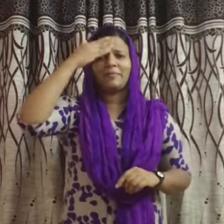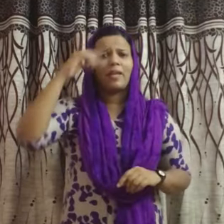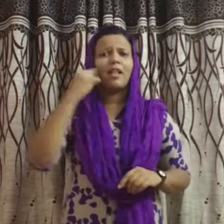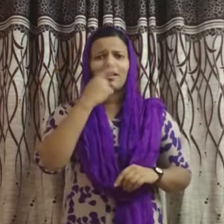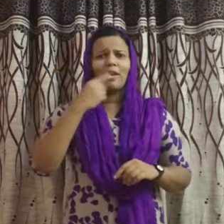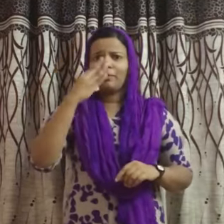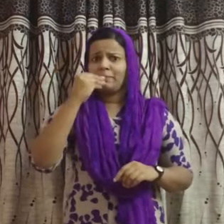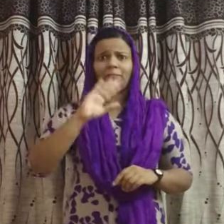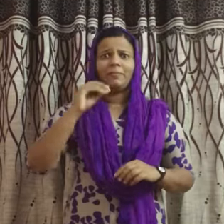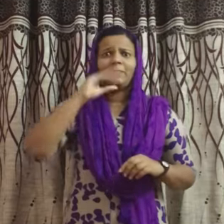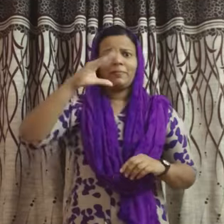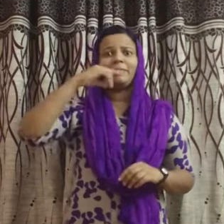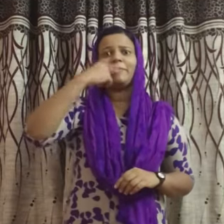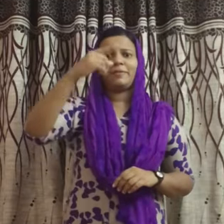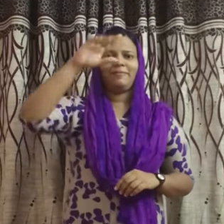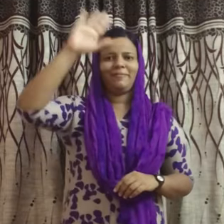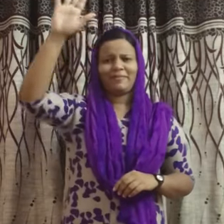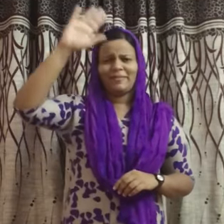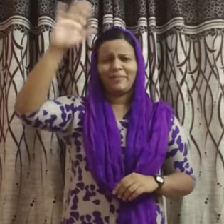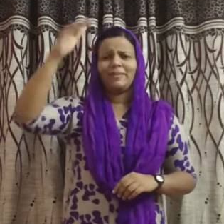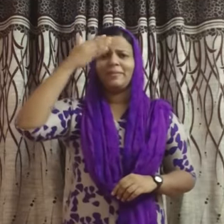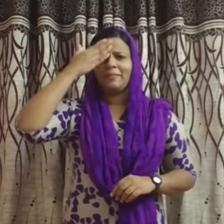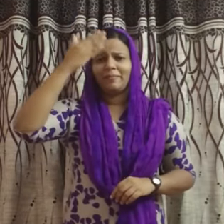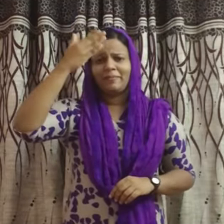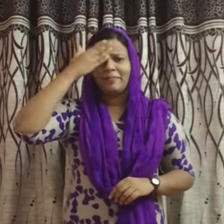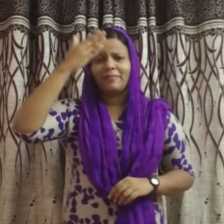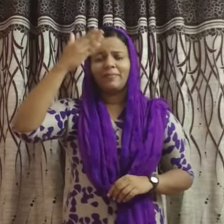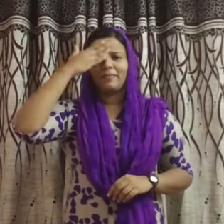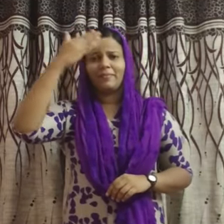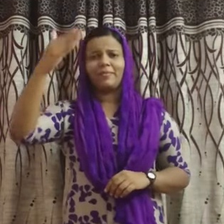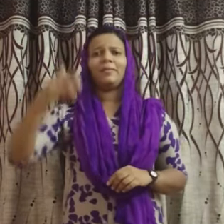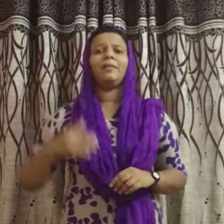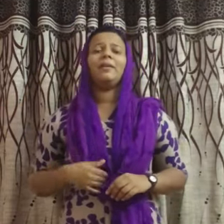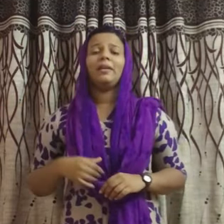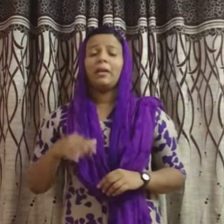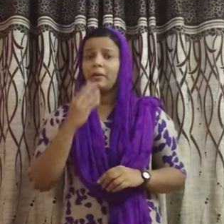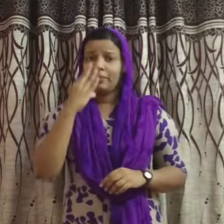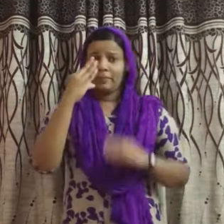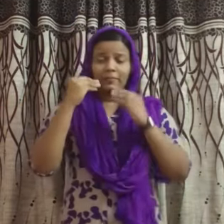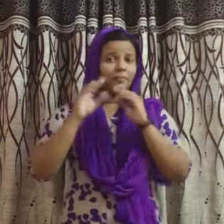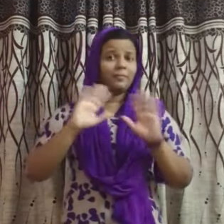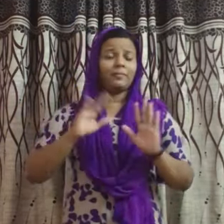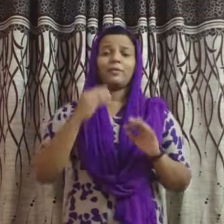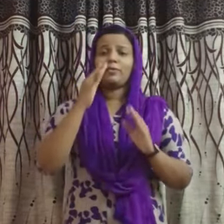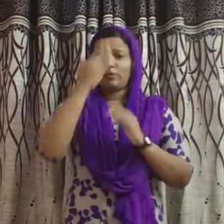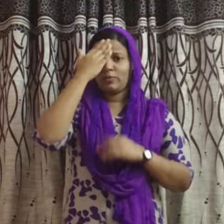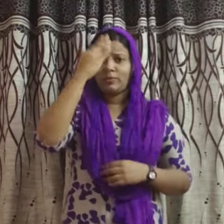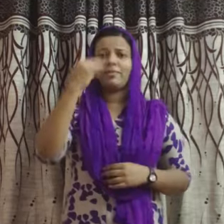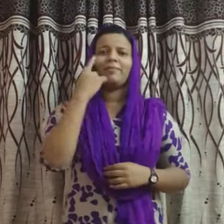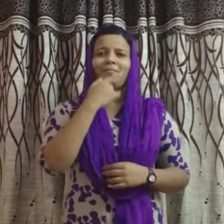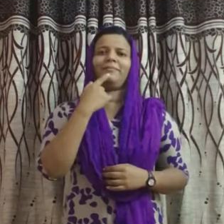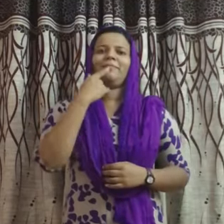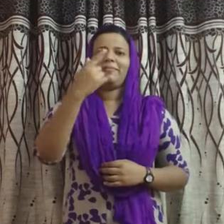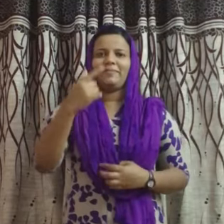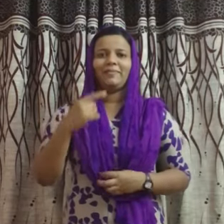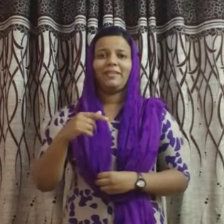തുറന്ന് സ്തോത്രം പറഞ്ഞ് ഹല്ലേലൂയ. സ്തോത്രം, സ്തോത്രം, സ്തോത്രം, സ്തോത്രം, സ്തോത്രം, സ്തോത്രം. അമേൻ. മിണ്ടാതിരിക്കല്ലേ. സ്തോത്രം പറഞ്ഞാട്ടെ. സ്തോത്രം കർത്താവേ, സ്തോത്രം.